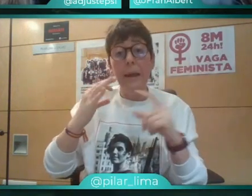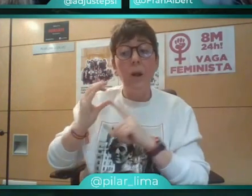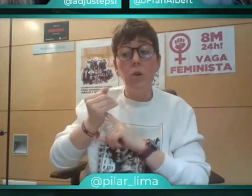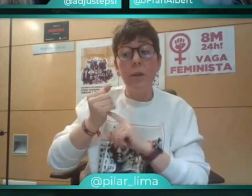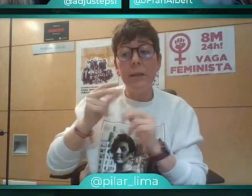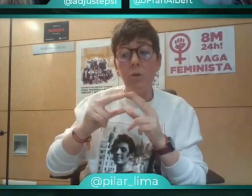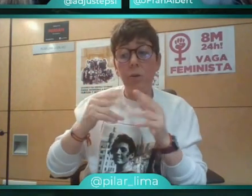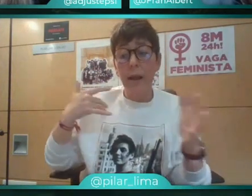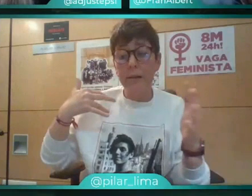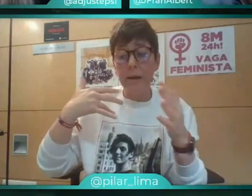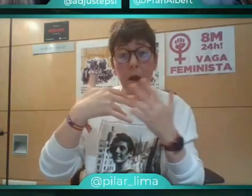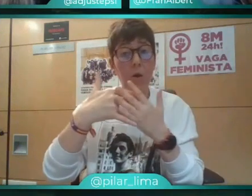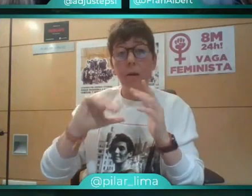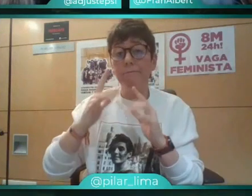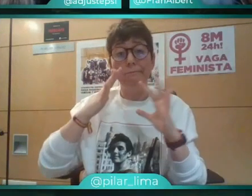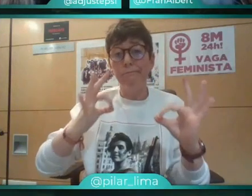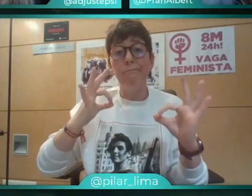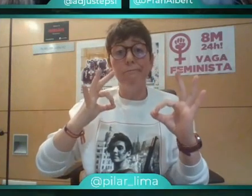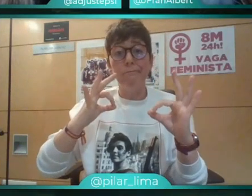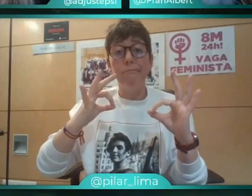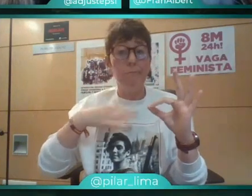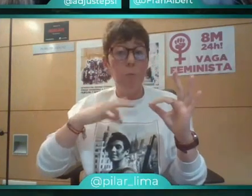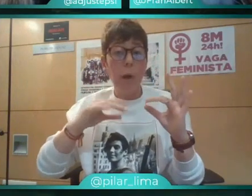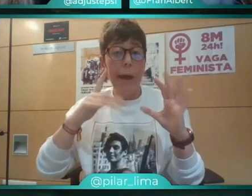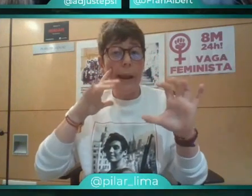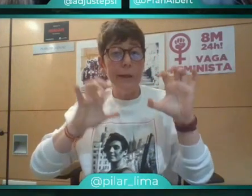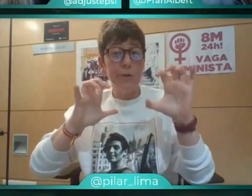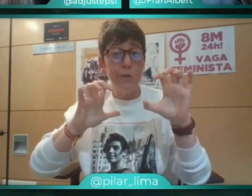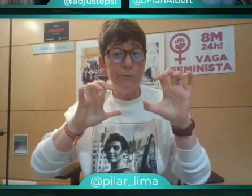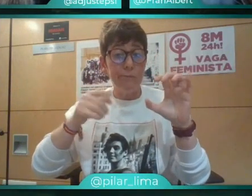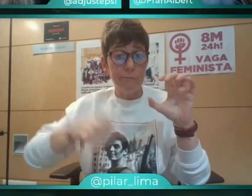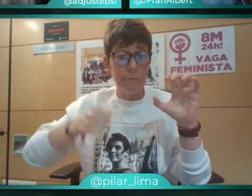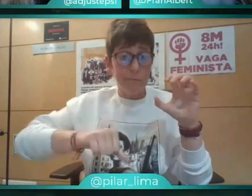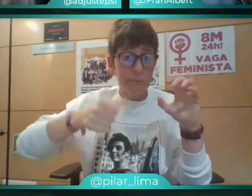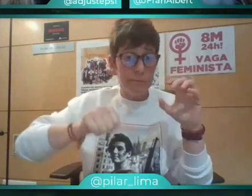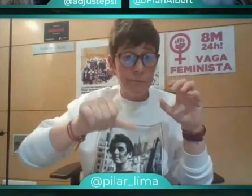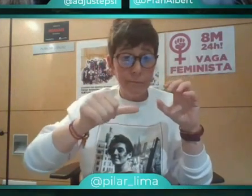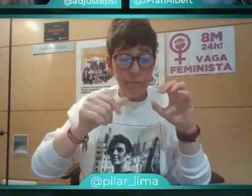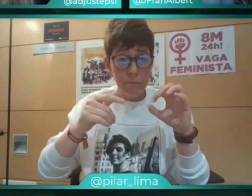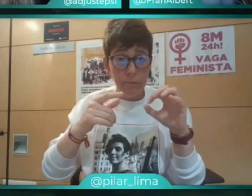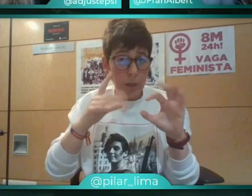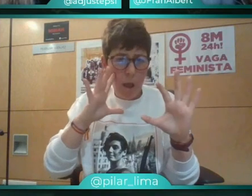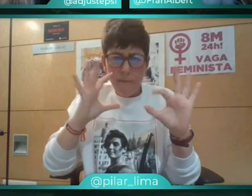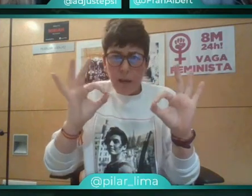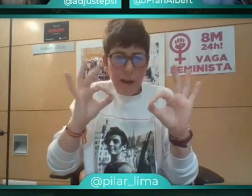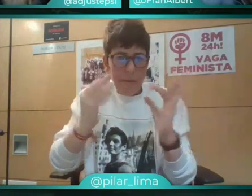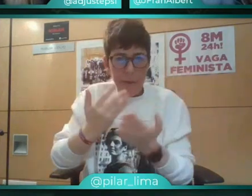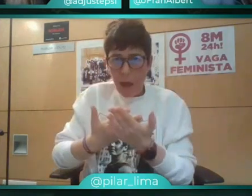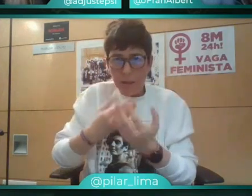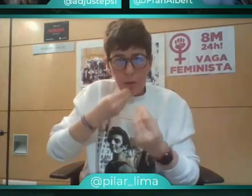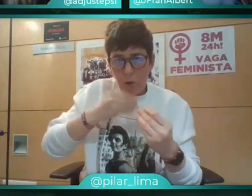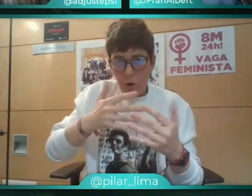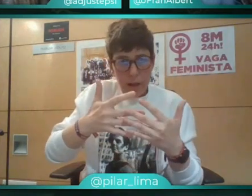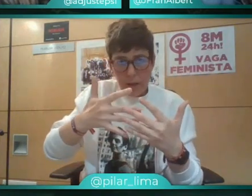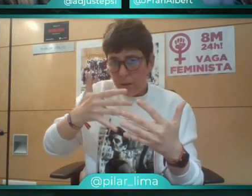ello tenemos que ganar porque tenemos el peligro de perder todas las conquistas sociales que hemos tenido y ese